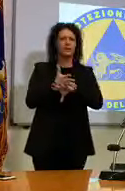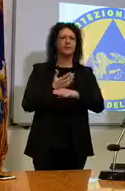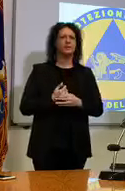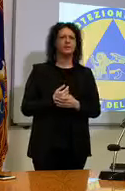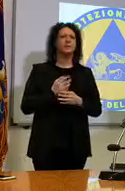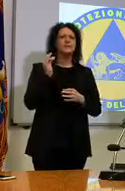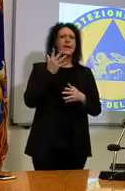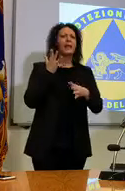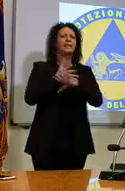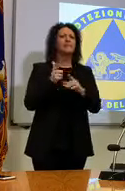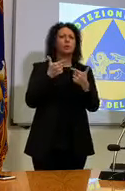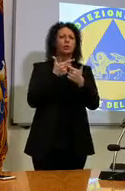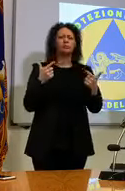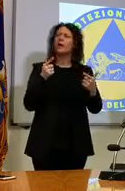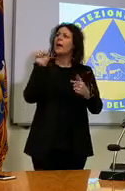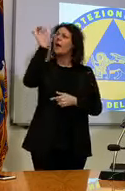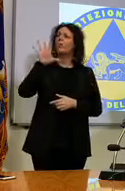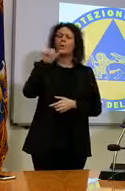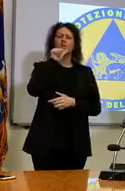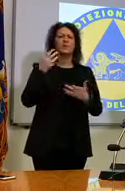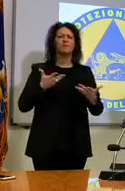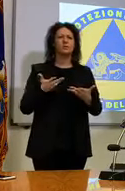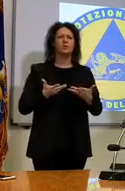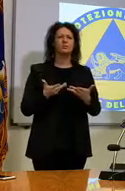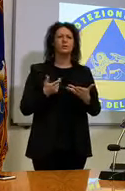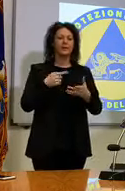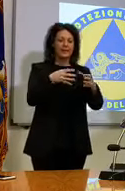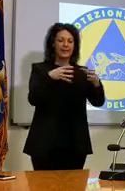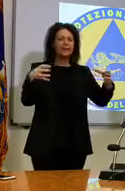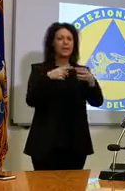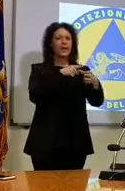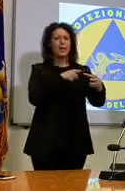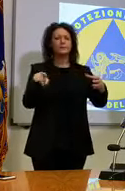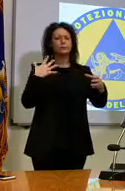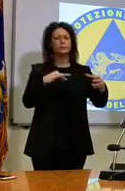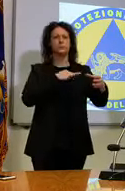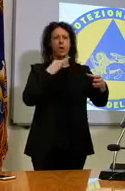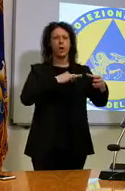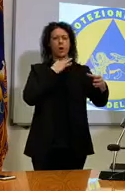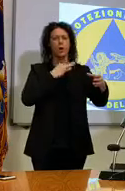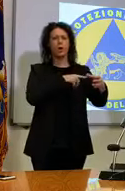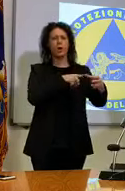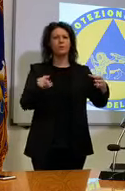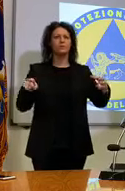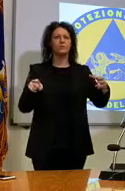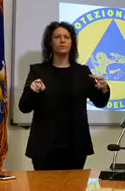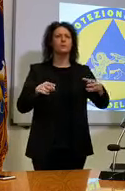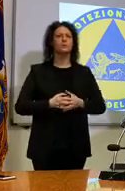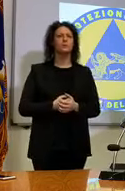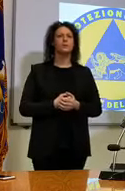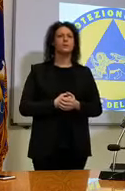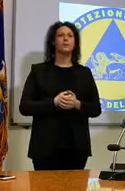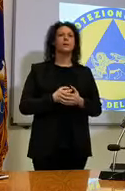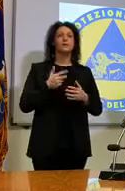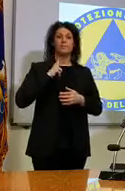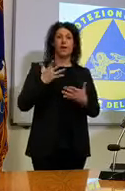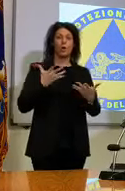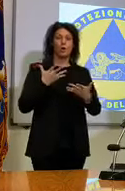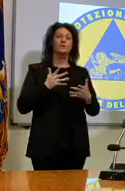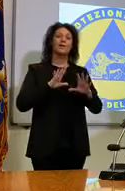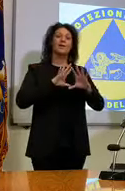Guardate che le imprese stanno soffrendo. Io spero che si chiuda velocemente anche la partita sanitaria